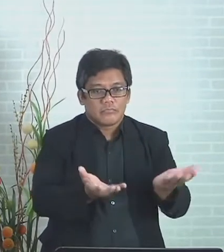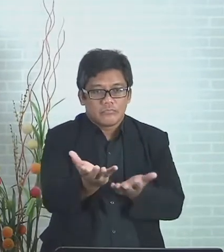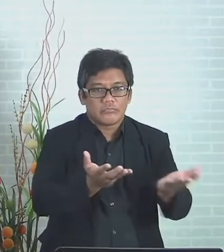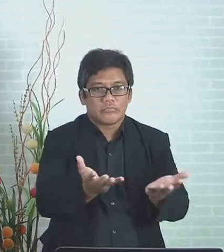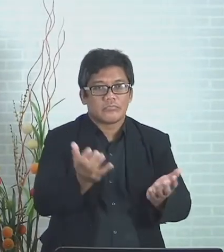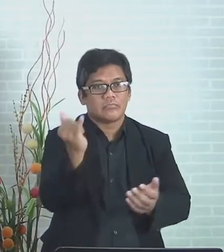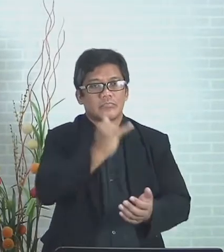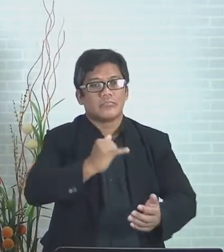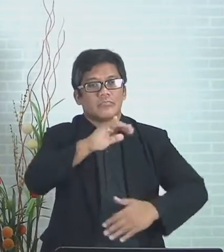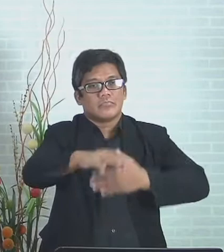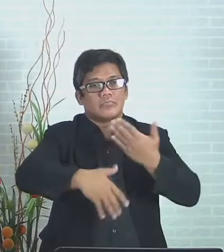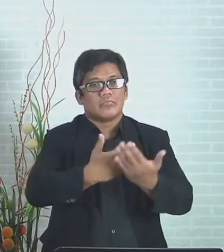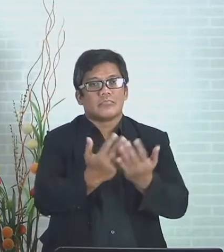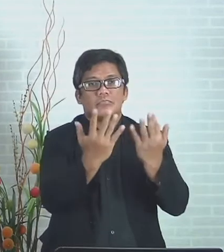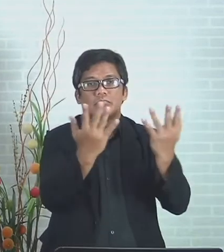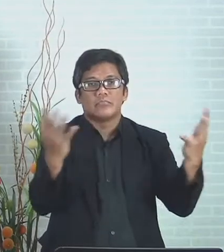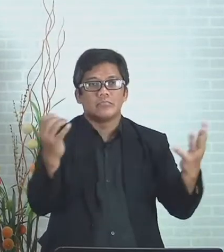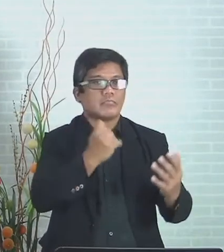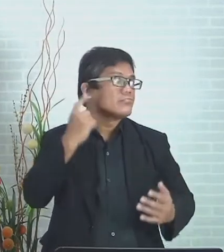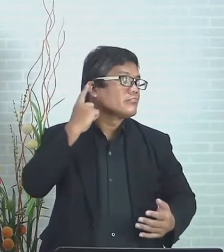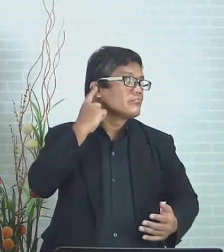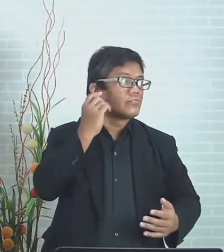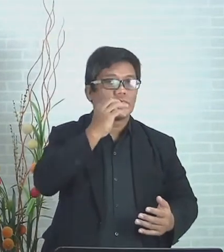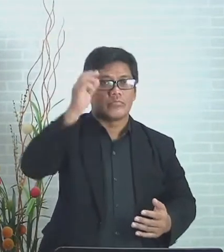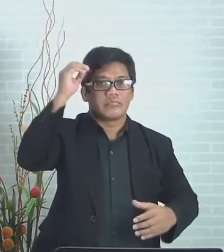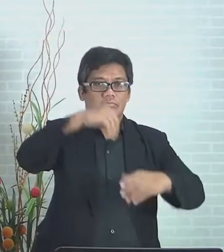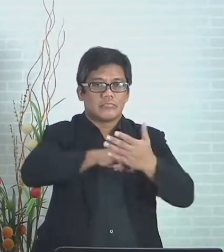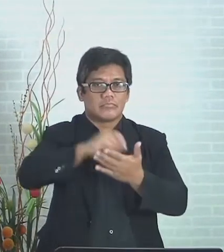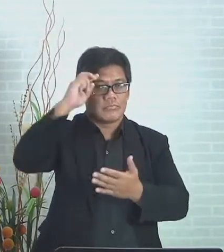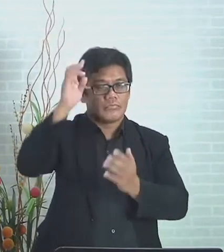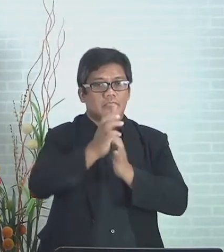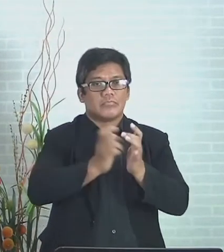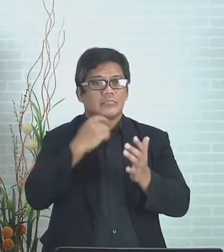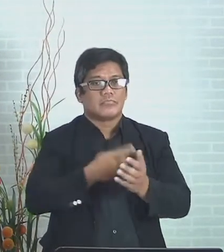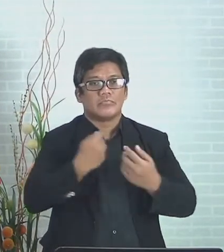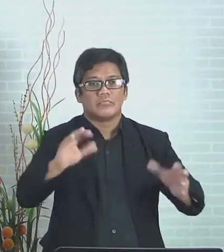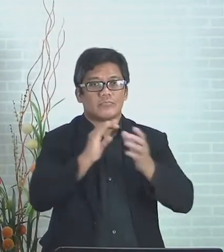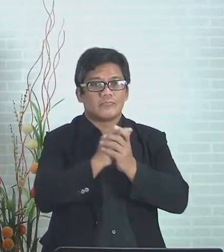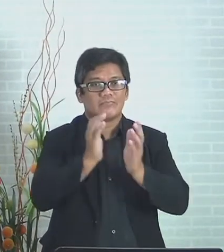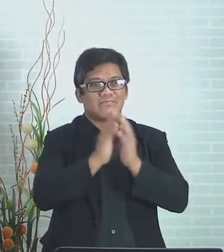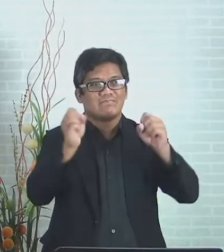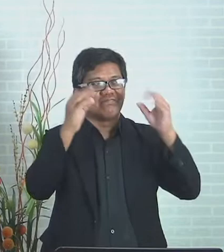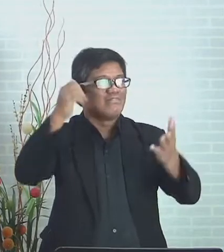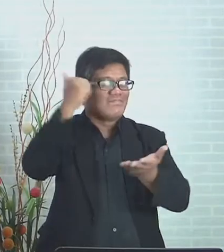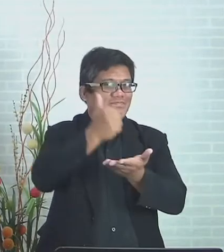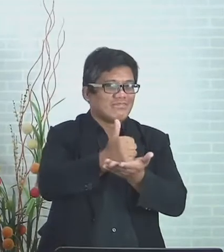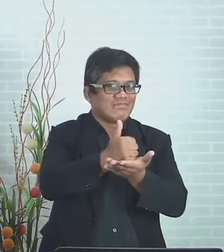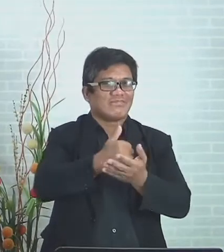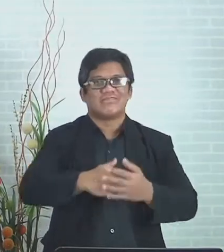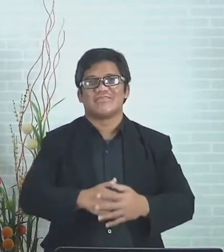bahkan juga semua umatmu yang mendengarkannya di dalam nama Tuhan Yesus kami berdoa Haleluya Amin